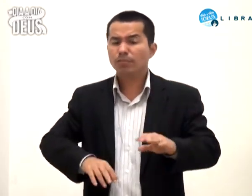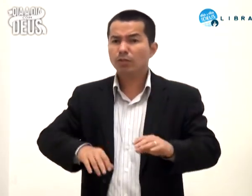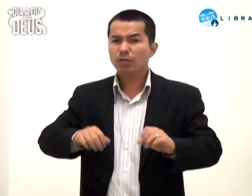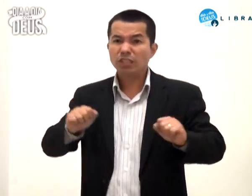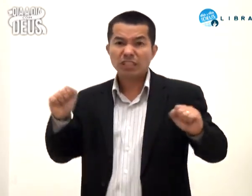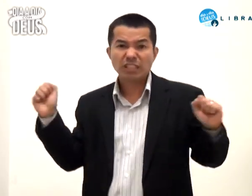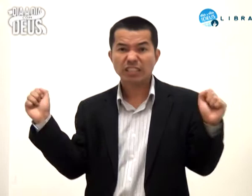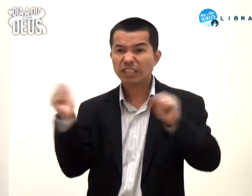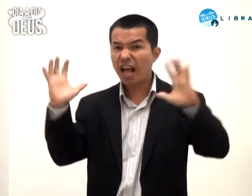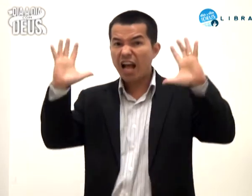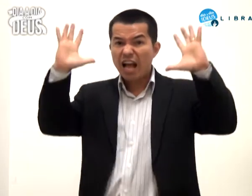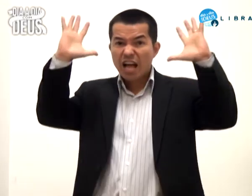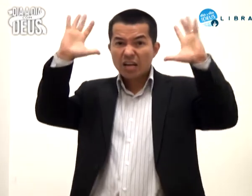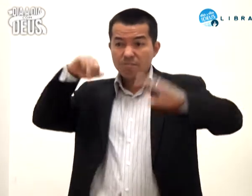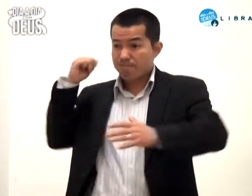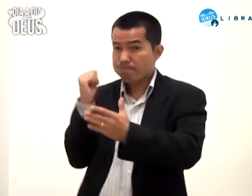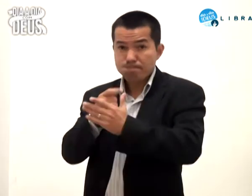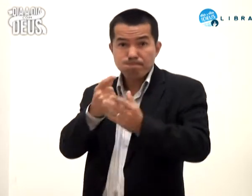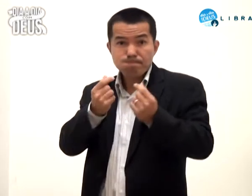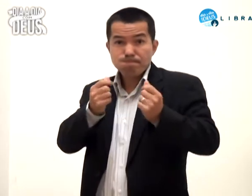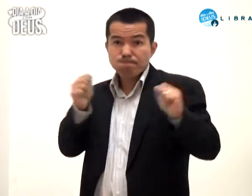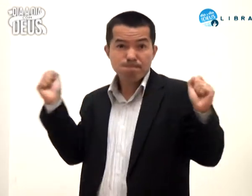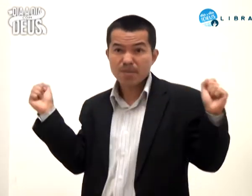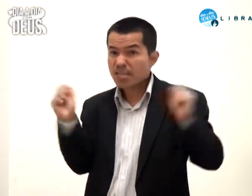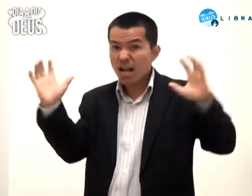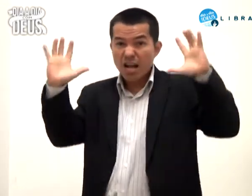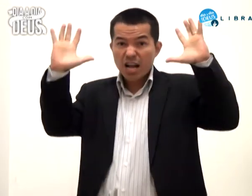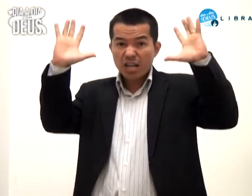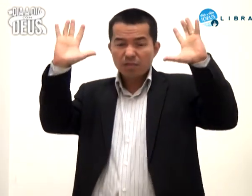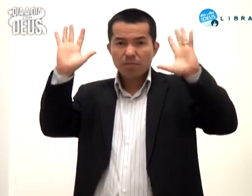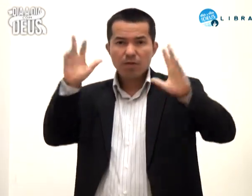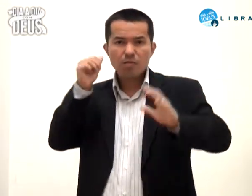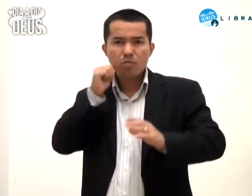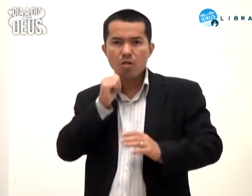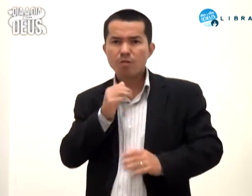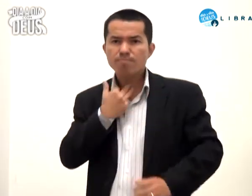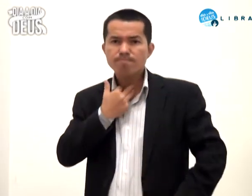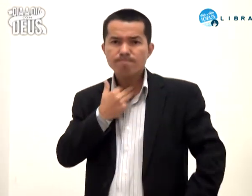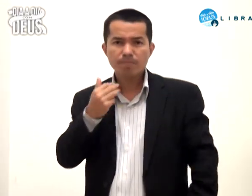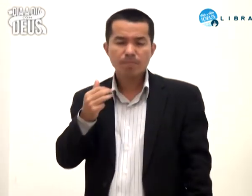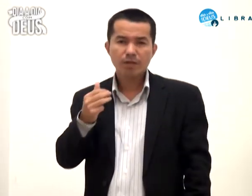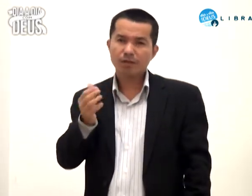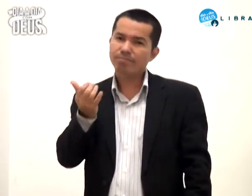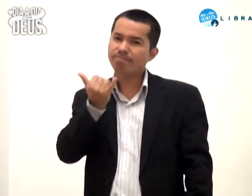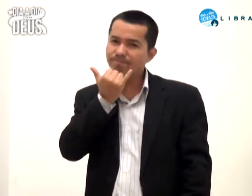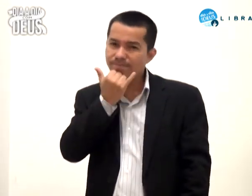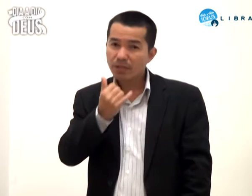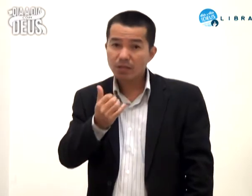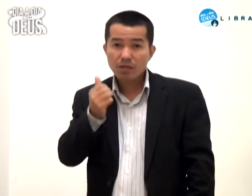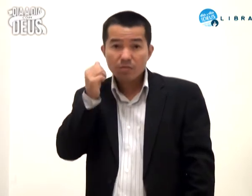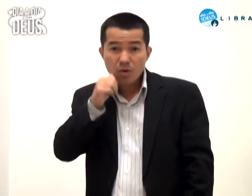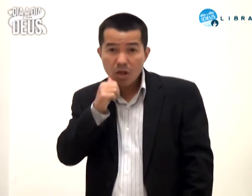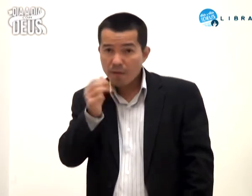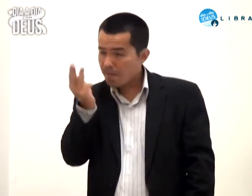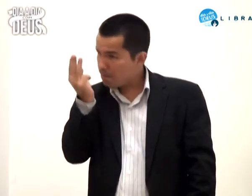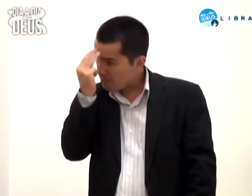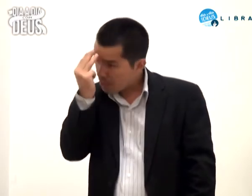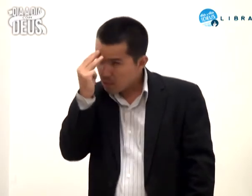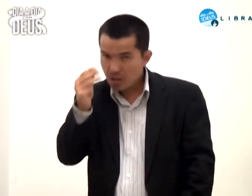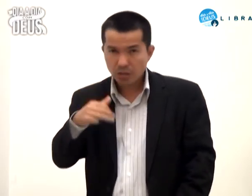dela, ela pensa assim: o que eu vou fazer para agradecer a Jesus que ressuscitou meu irmão?